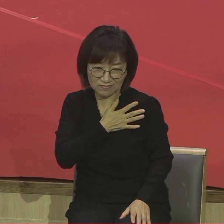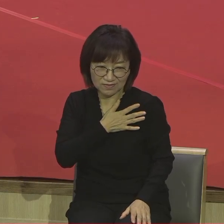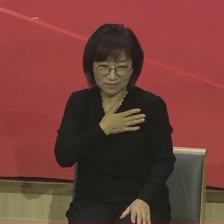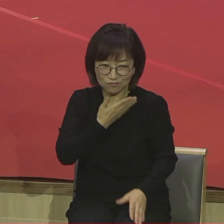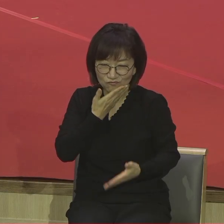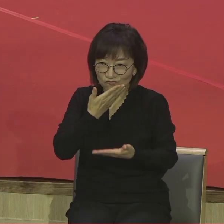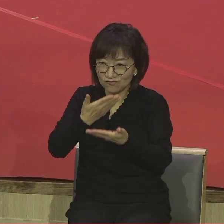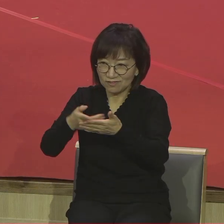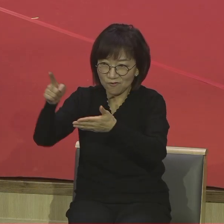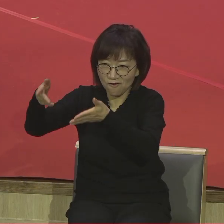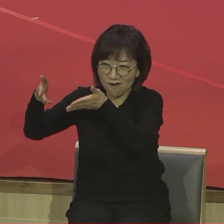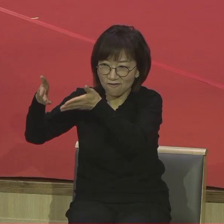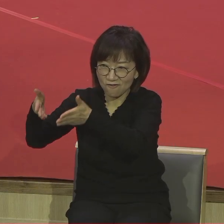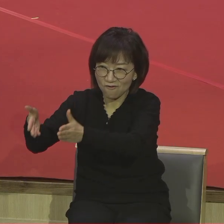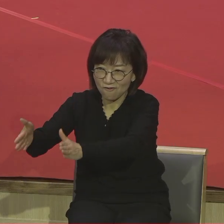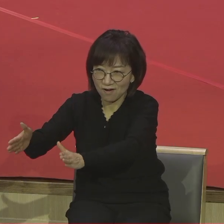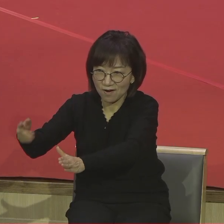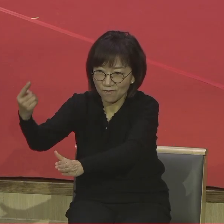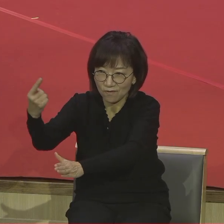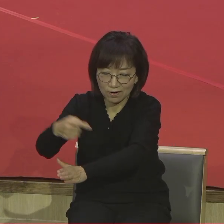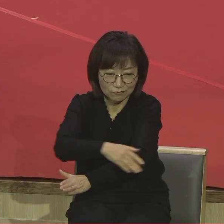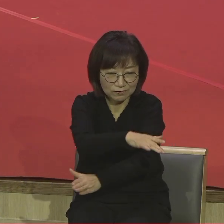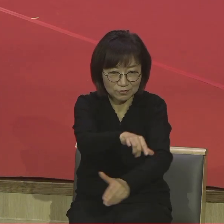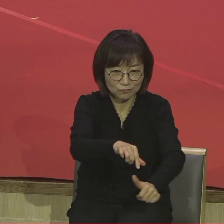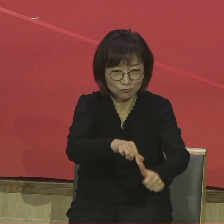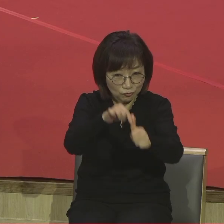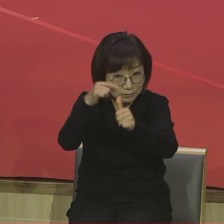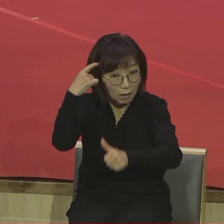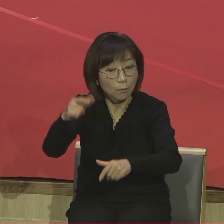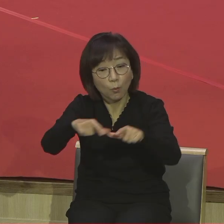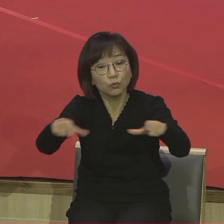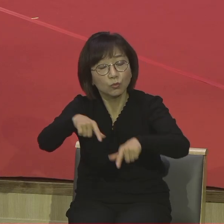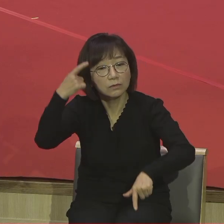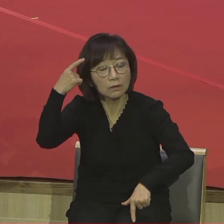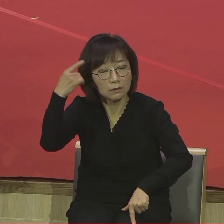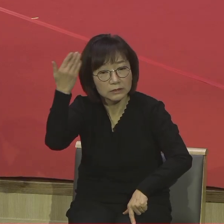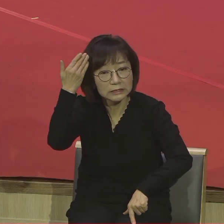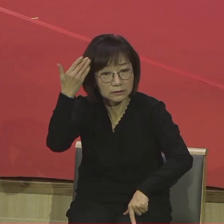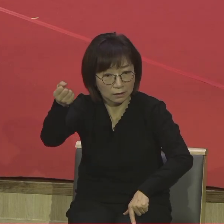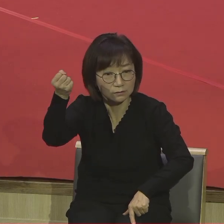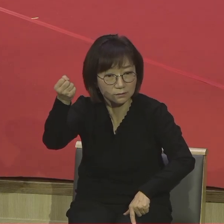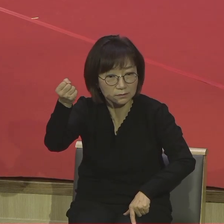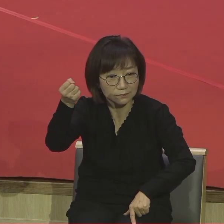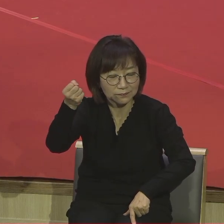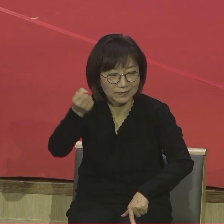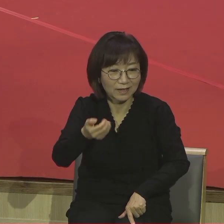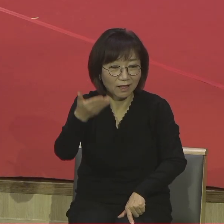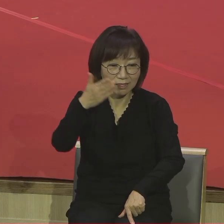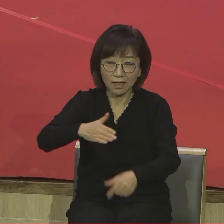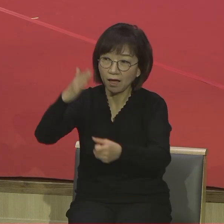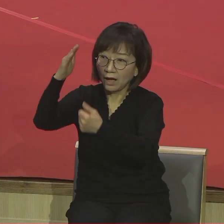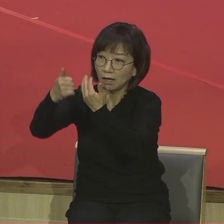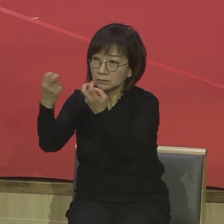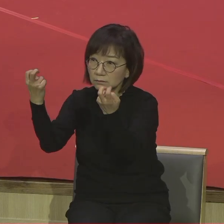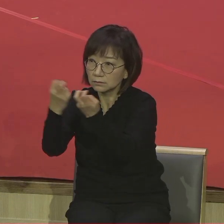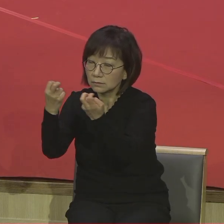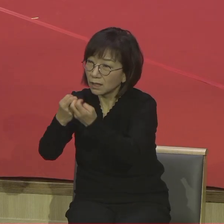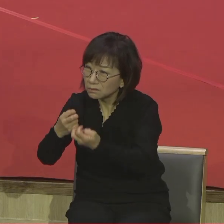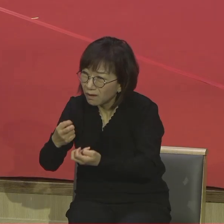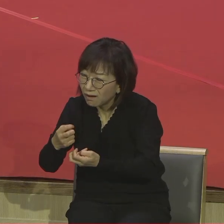통하여 우리를 구원하러 이 땅에 오실 것이다. 대부분 다 그렇게 생각합니다. 그런데